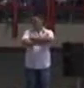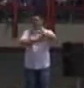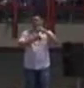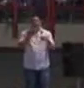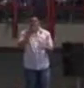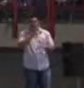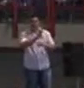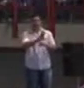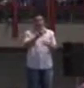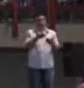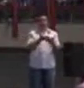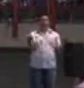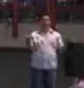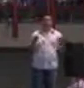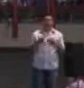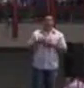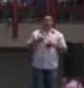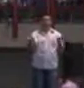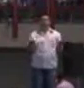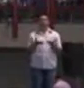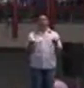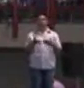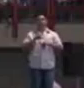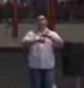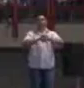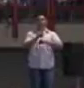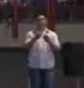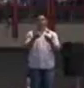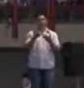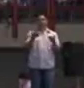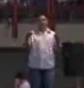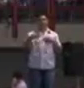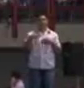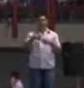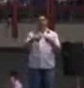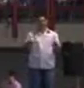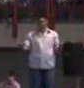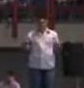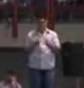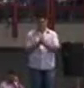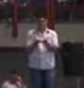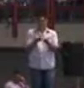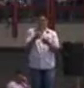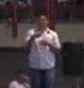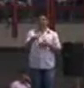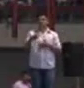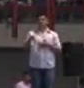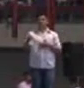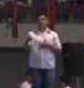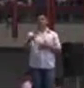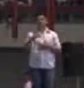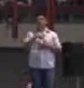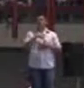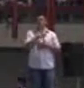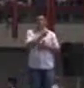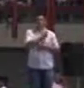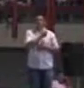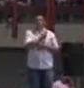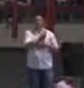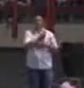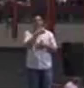Pessoal, boa tarde a todos. Queria que vocês abrissem, por favor, a apostila de vocês na página de